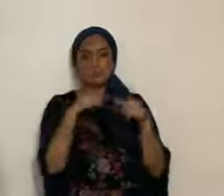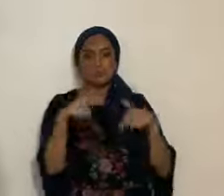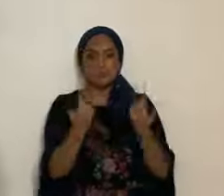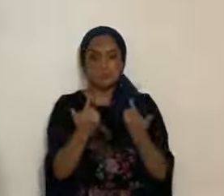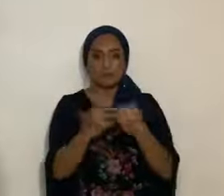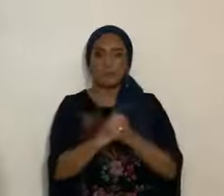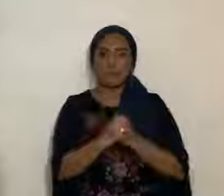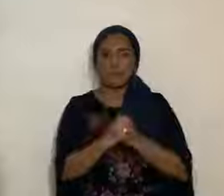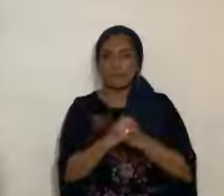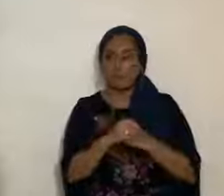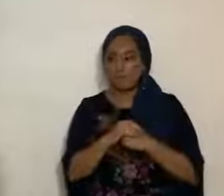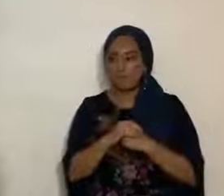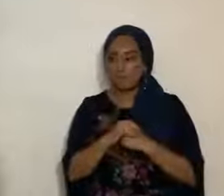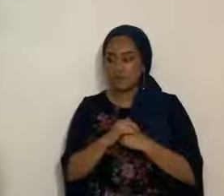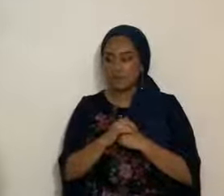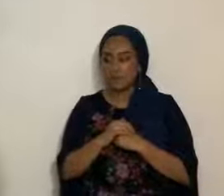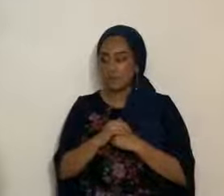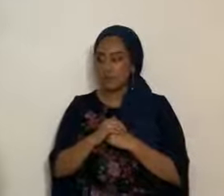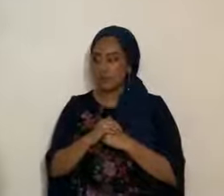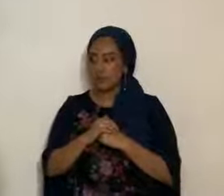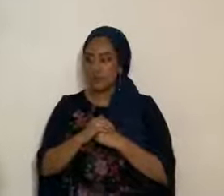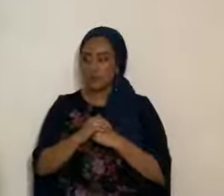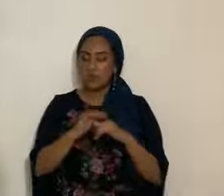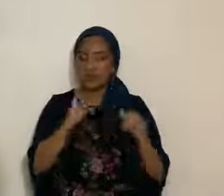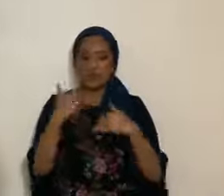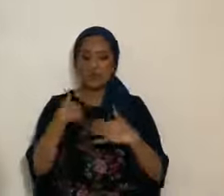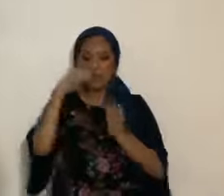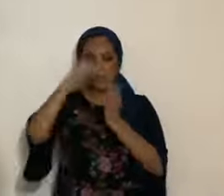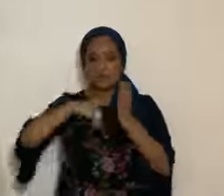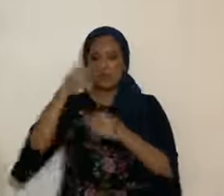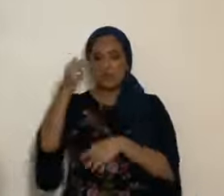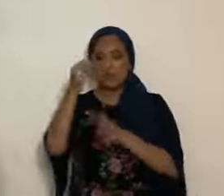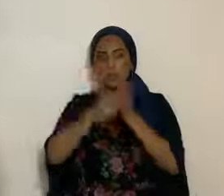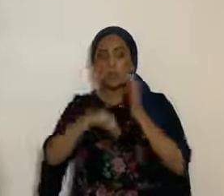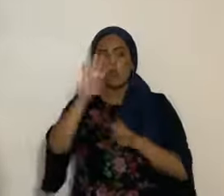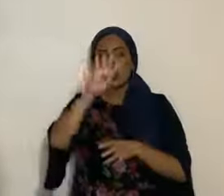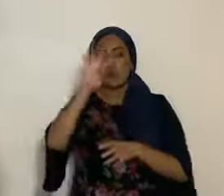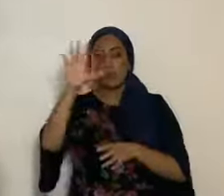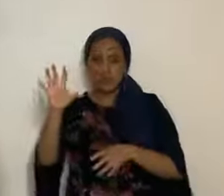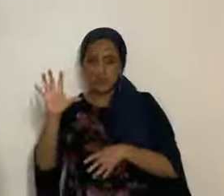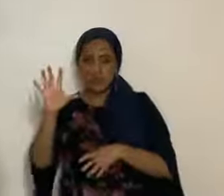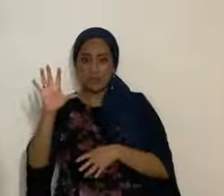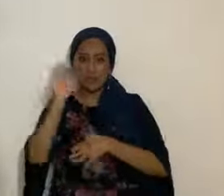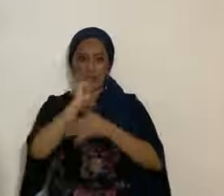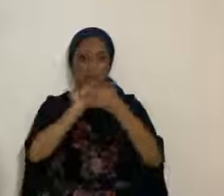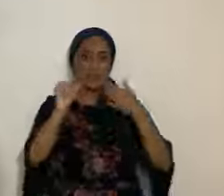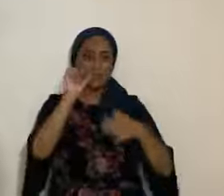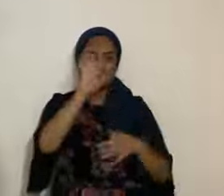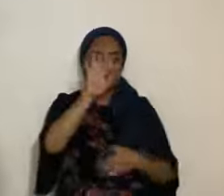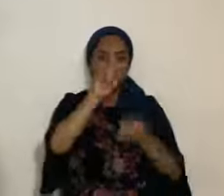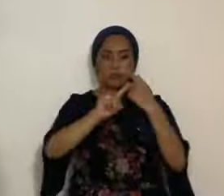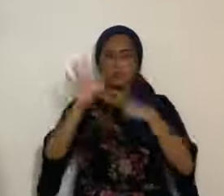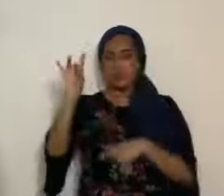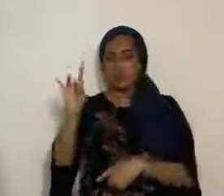Como está escrito en Génesis 45, del verso 5 al 8. Los invito